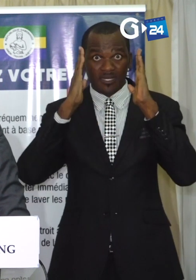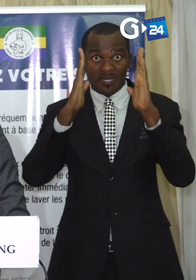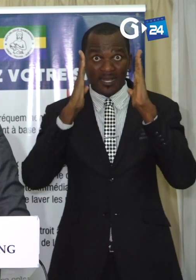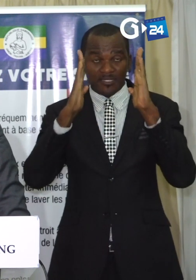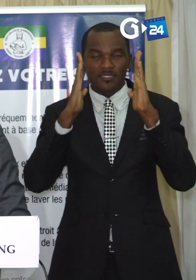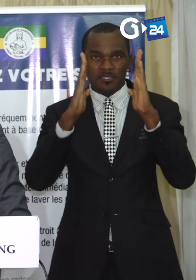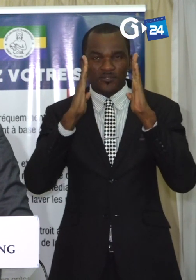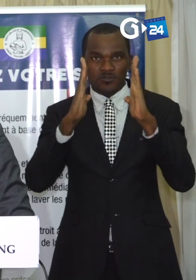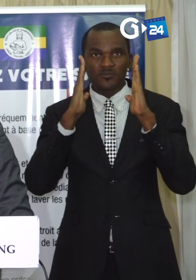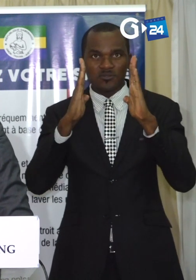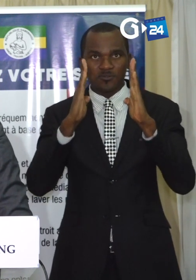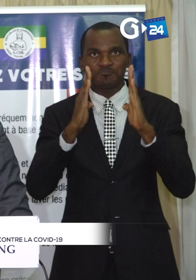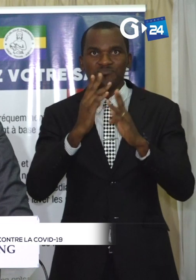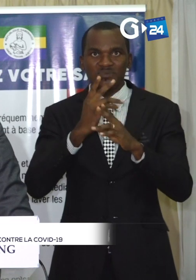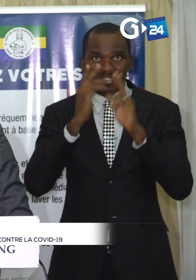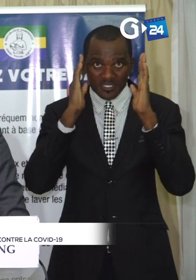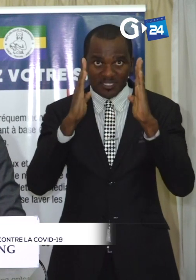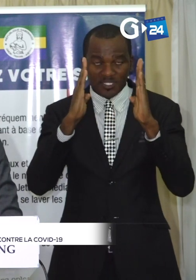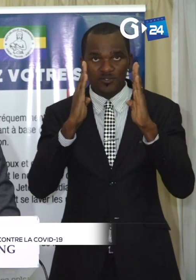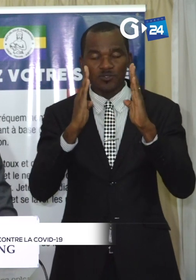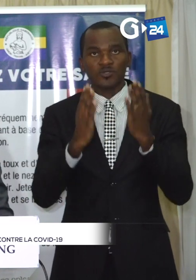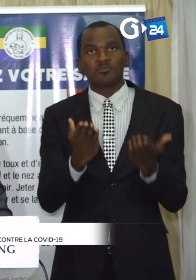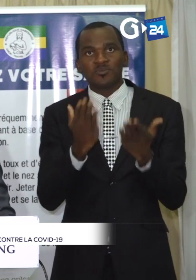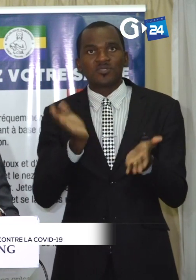faire preuve de prudence et peut-être